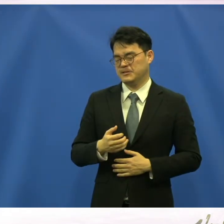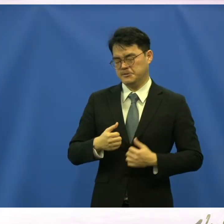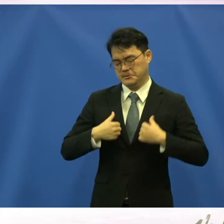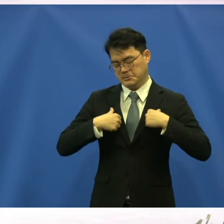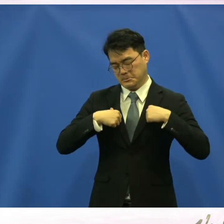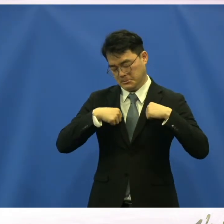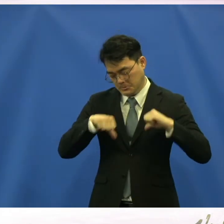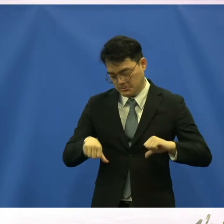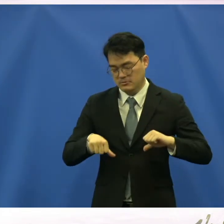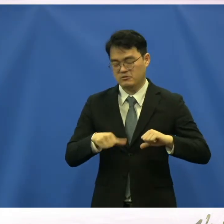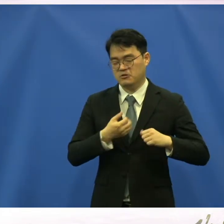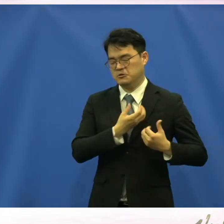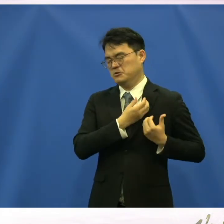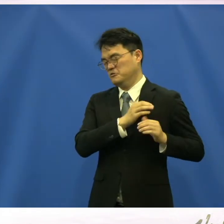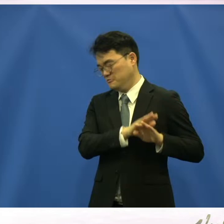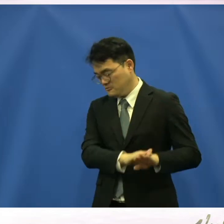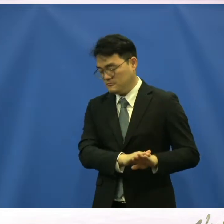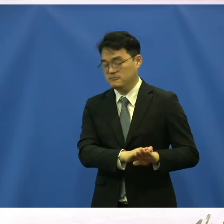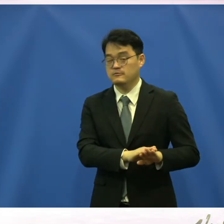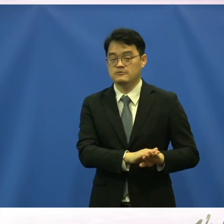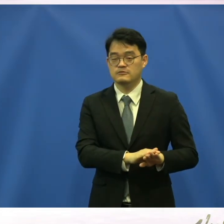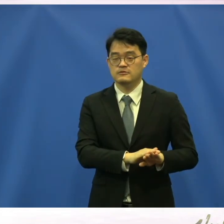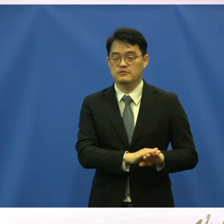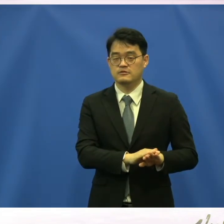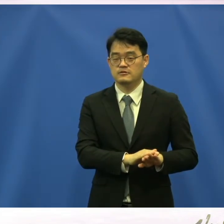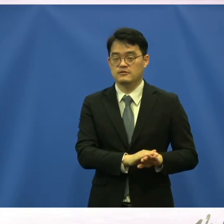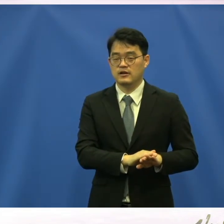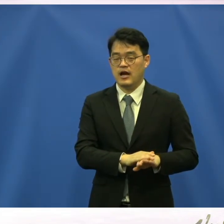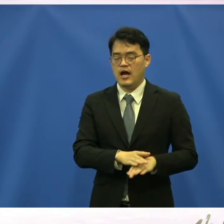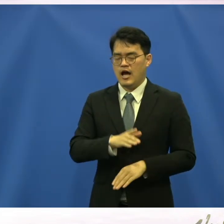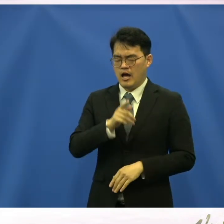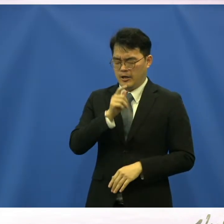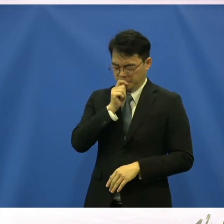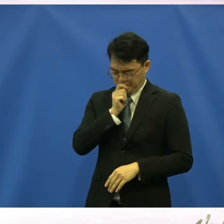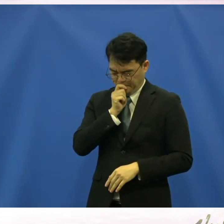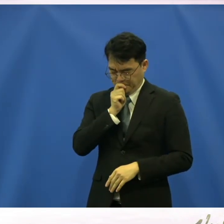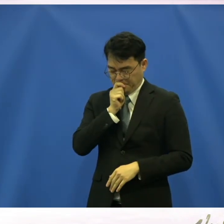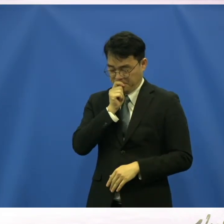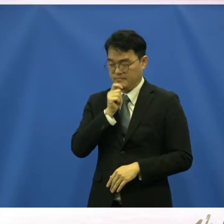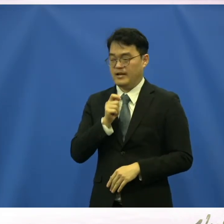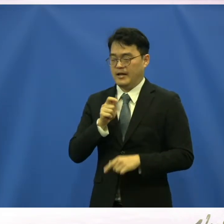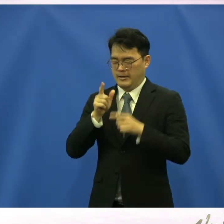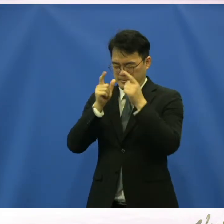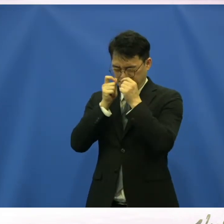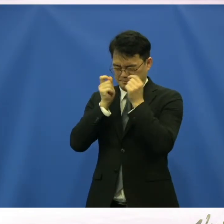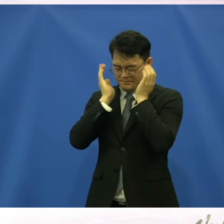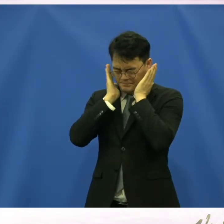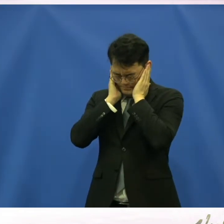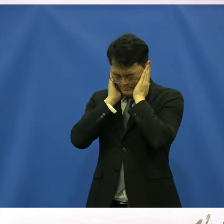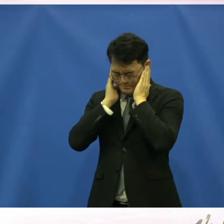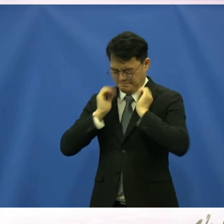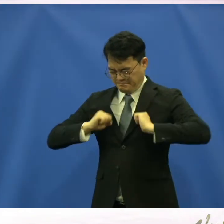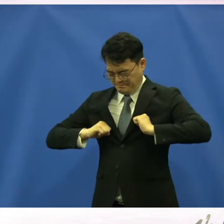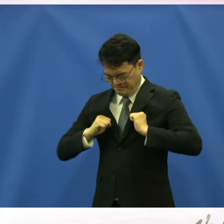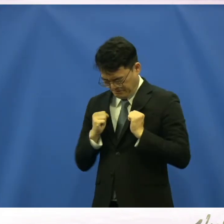완전히 묻혀져 있는데 내가 죽은 것 같은데 내가 죽는 경험, 이게 죽는 거구나.